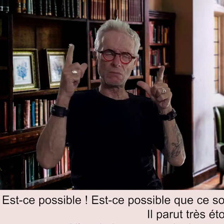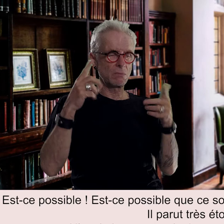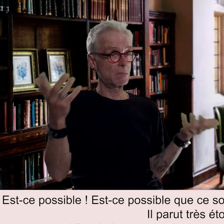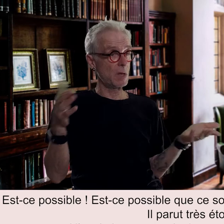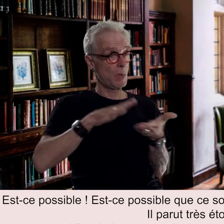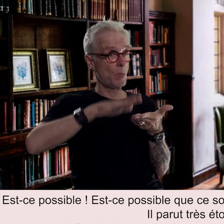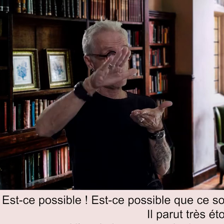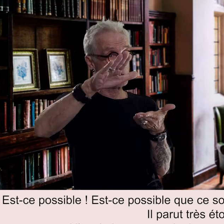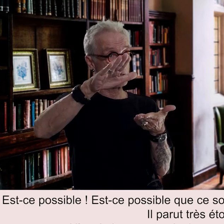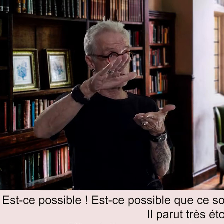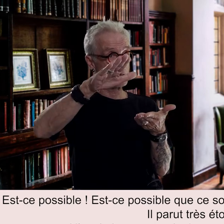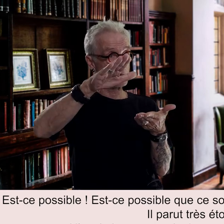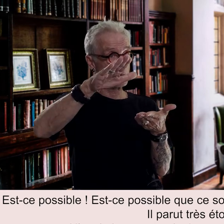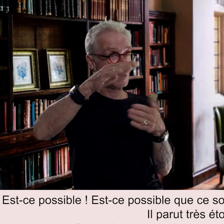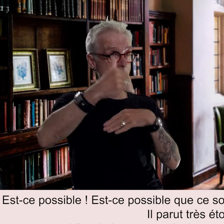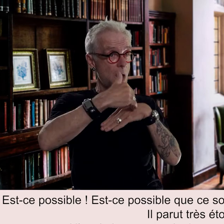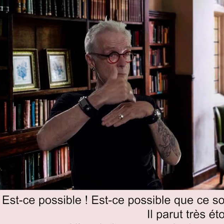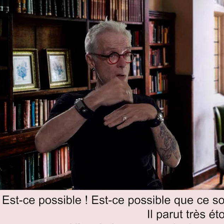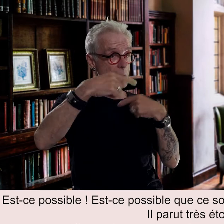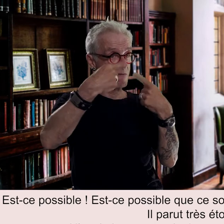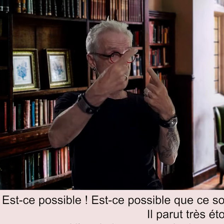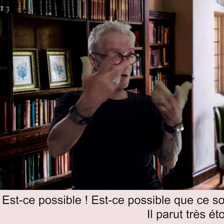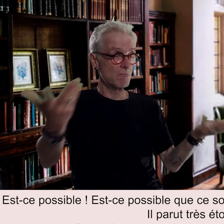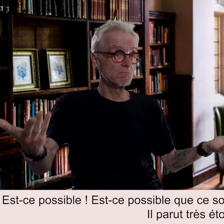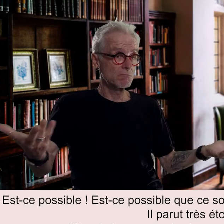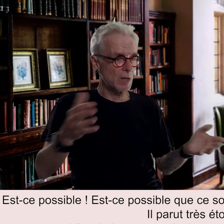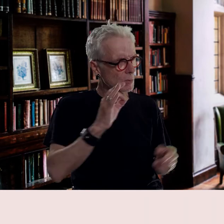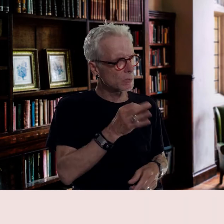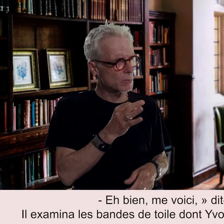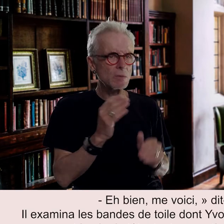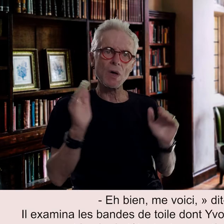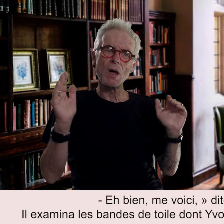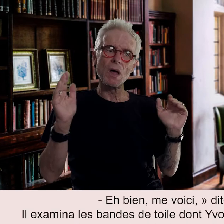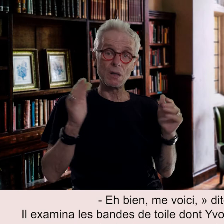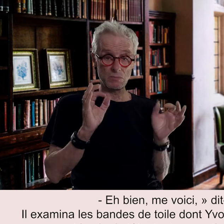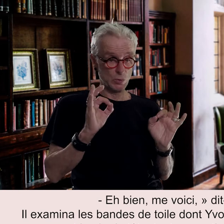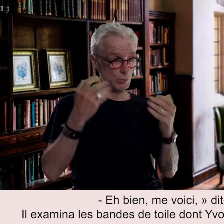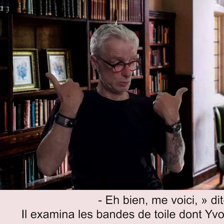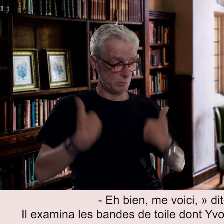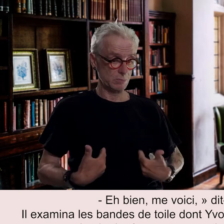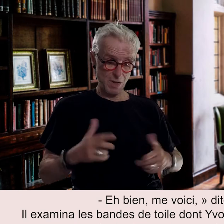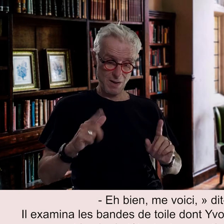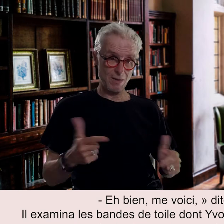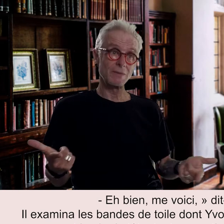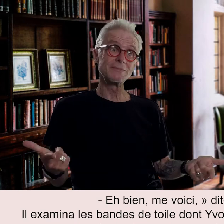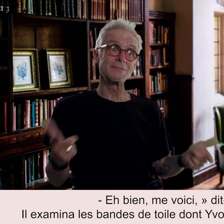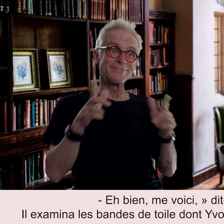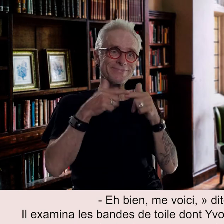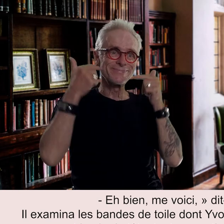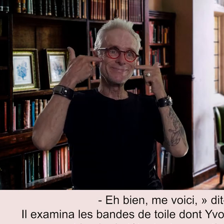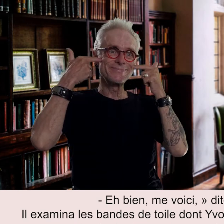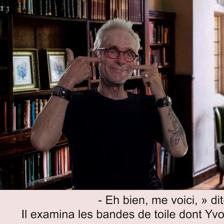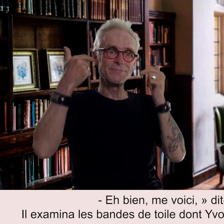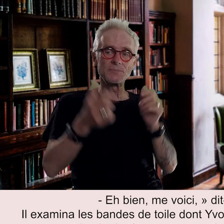N'avais-je pas promis de me rendre à votre appel ? » Oui, mais... » Eh bien, me voici, » dit-il en souriant.